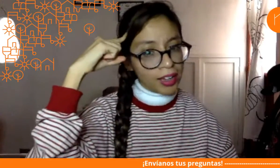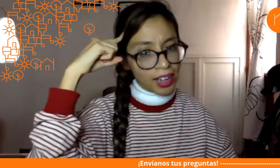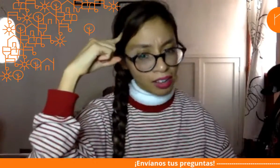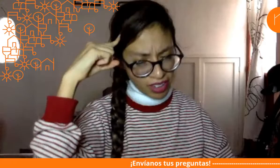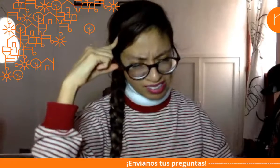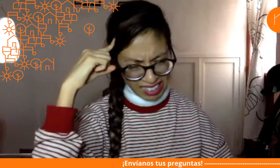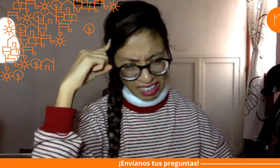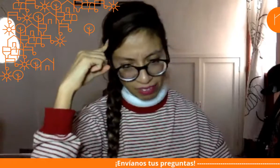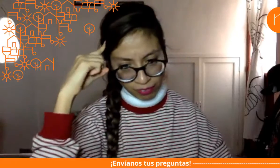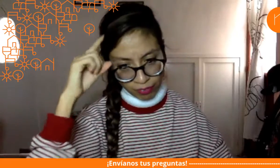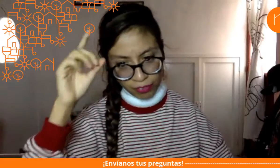¿Cabeza?